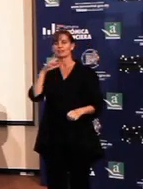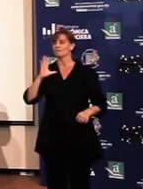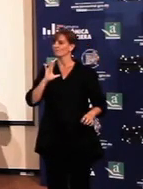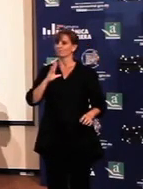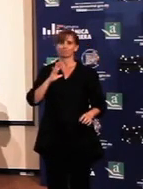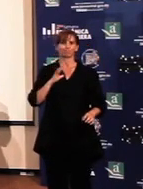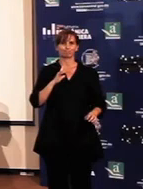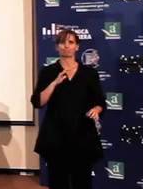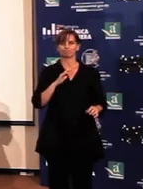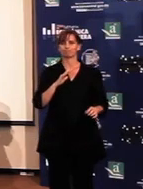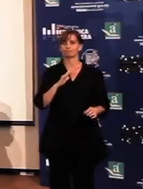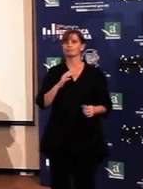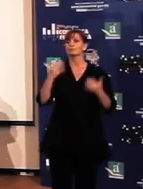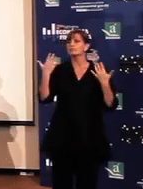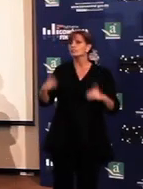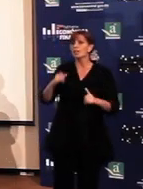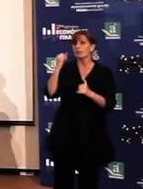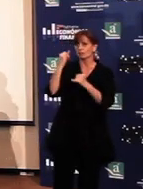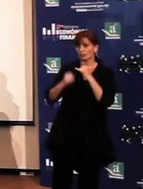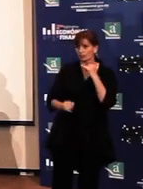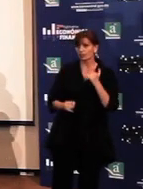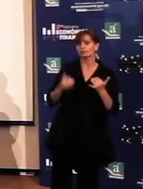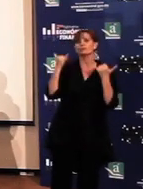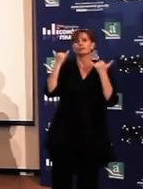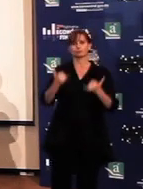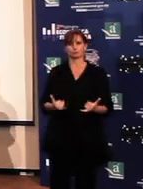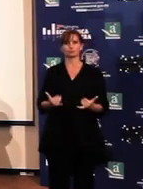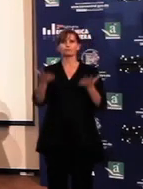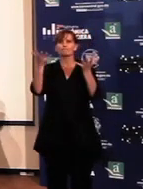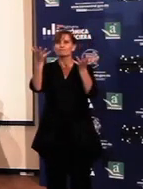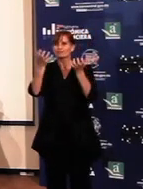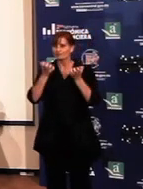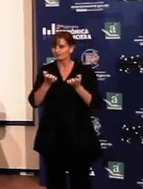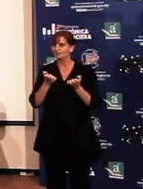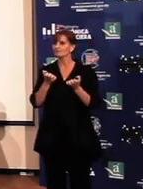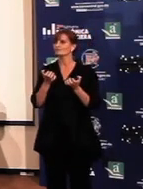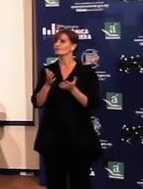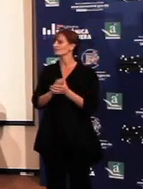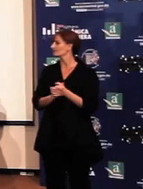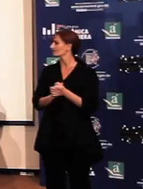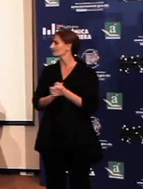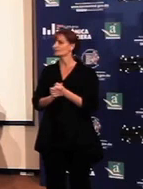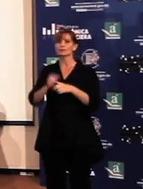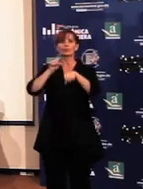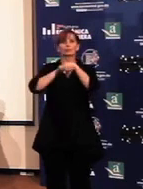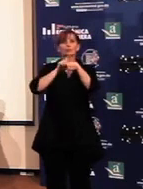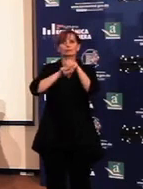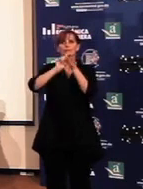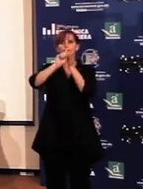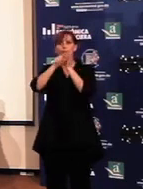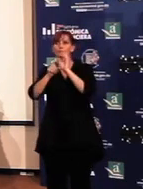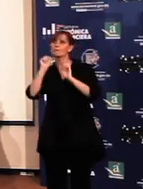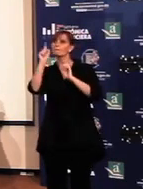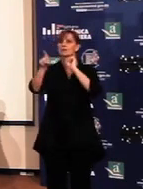para ir concluyendo con este conversatorio vamos a a tener unos minutos de preguntas